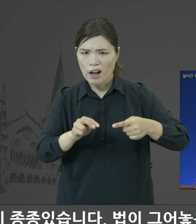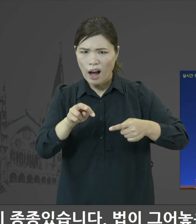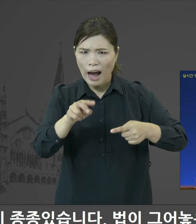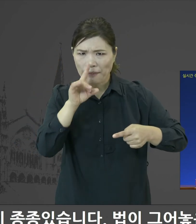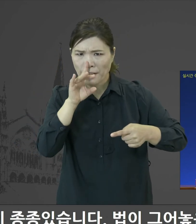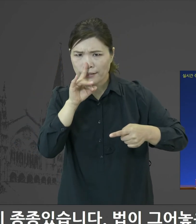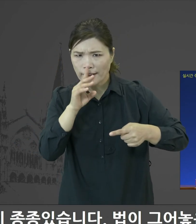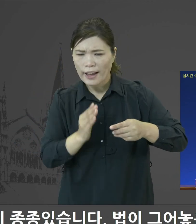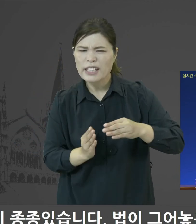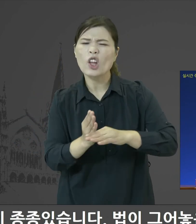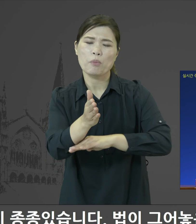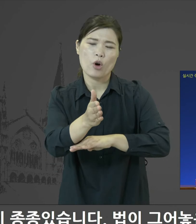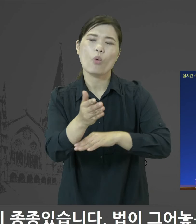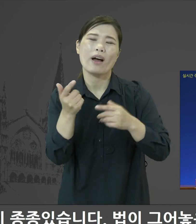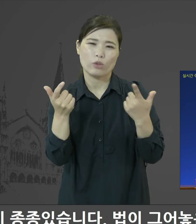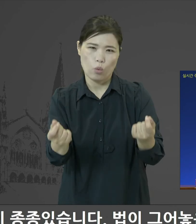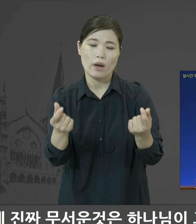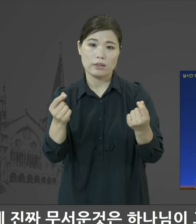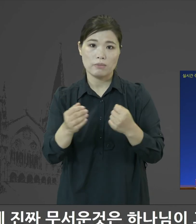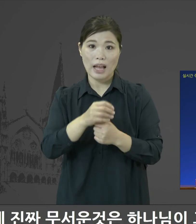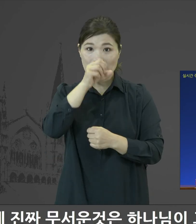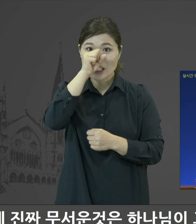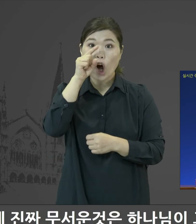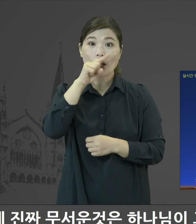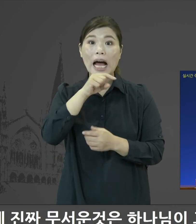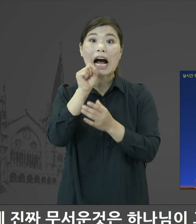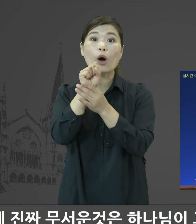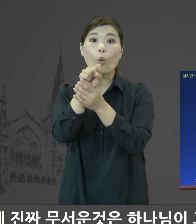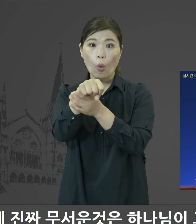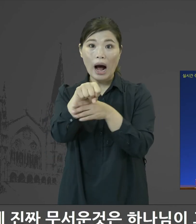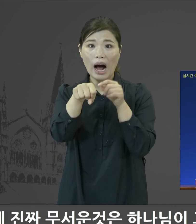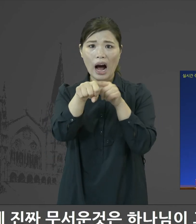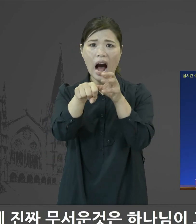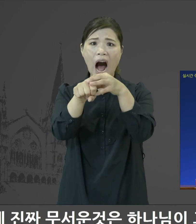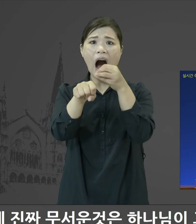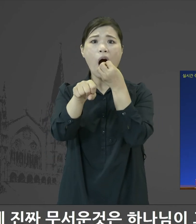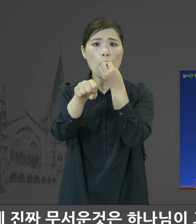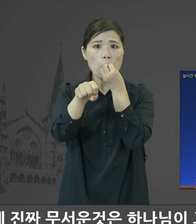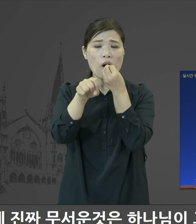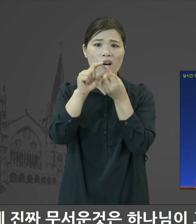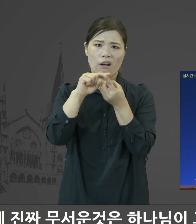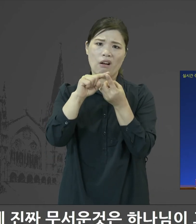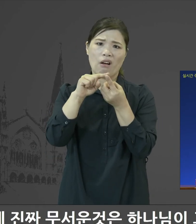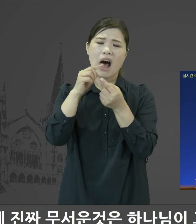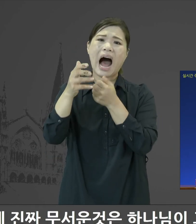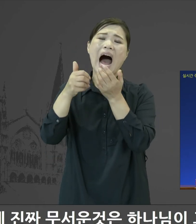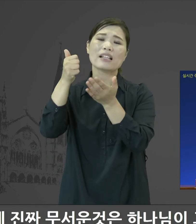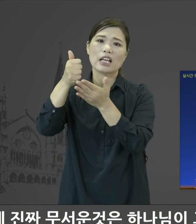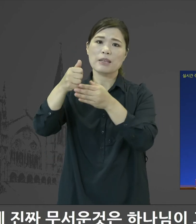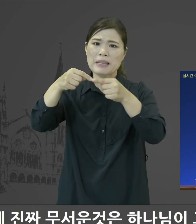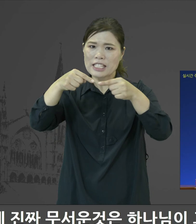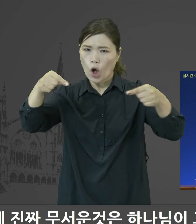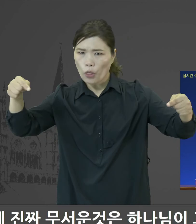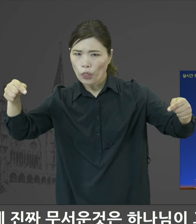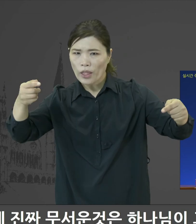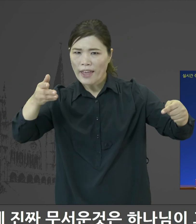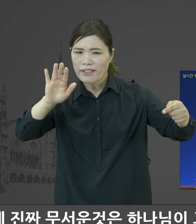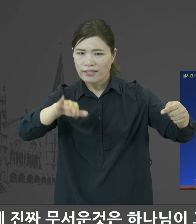선악과를 따먹은 게 하나님이 그어놓은 선을 넘은 겁니다. 그게 쫓겨났죠. 그래, 에덴 동산에다 선을